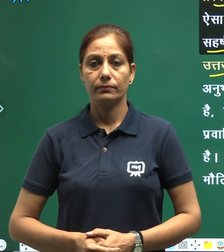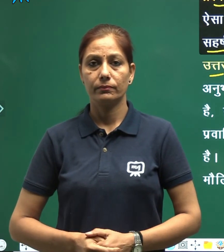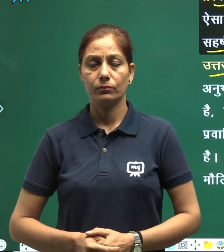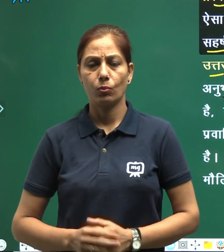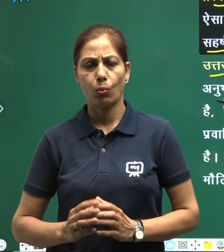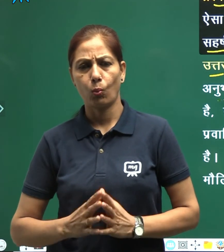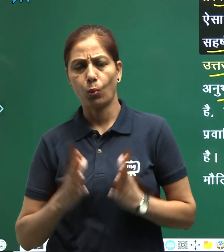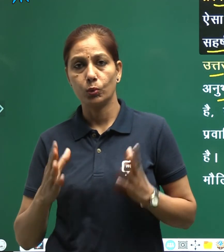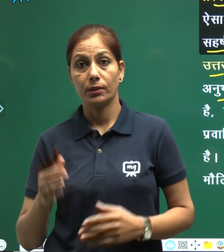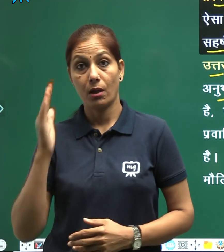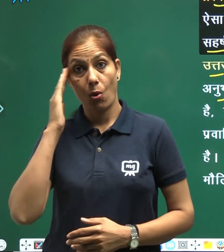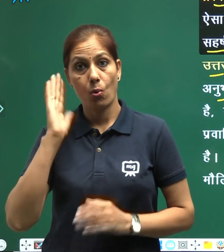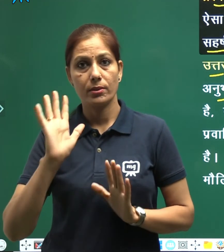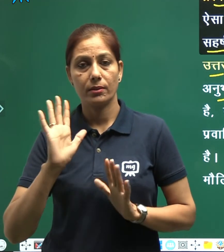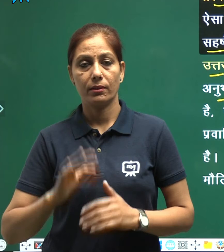गंभीर अनुभव है,